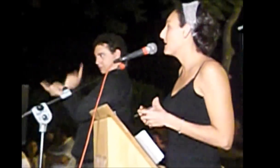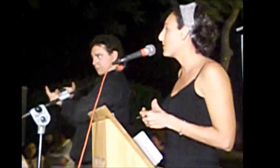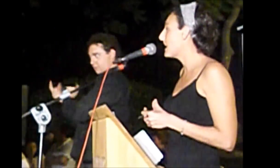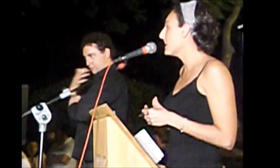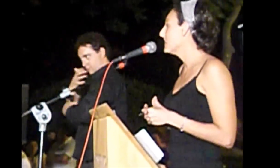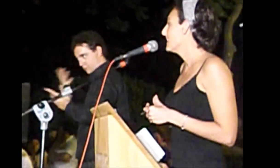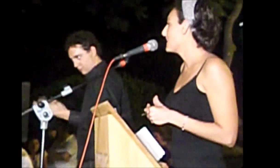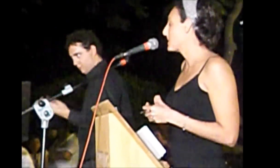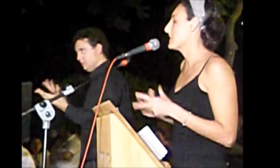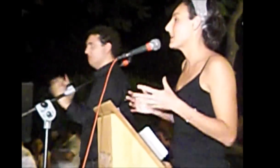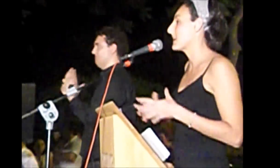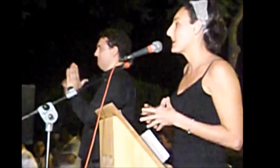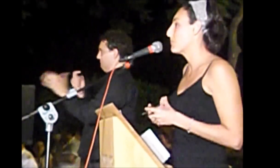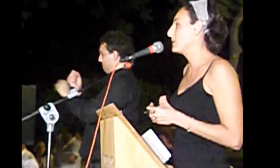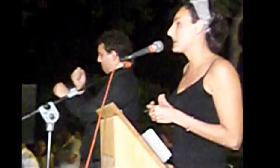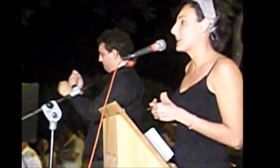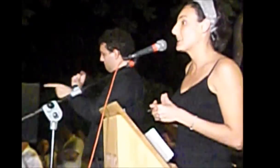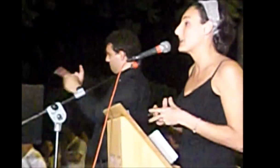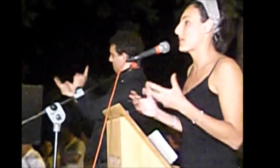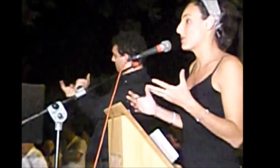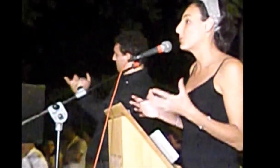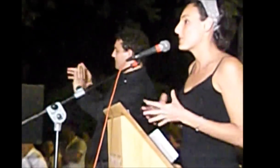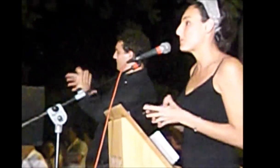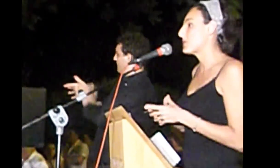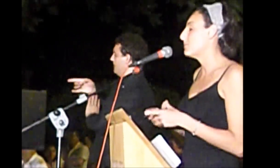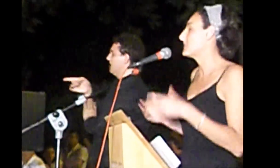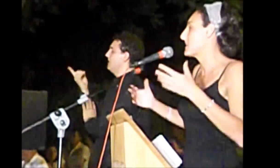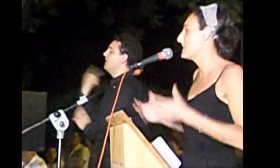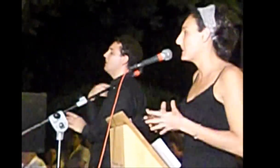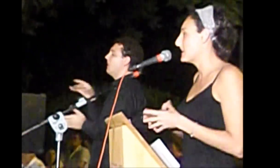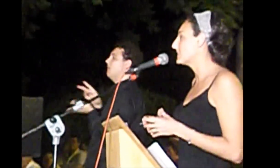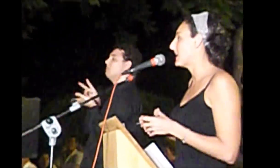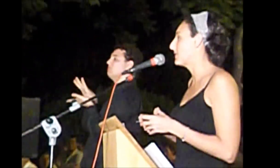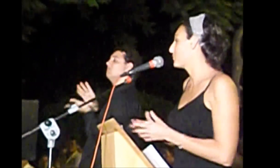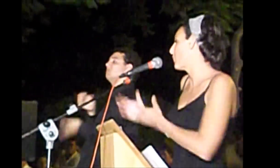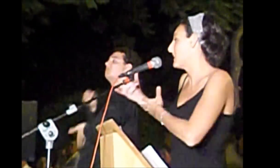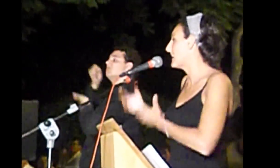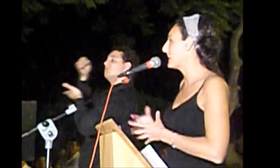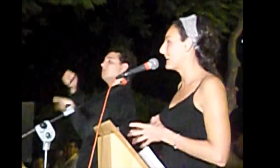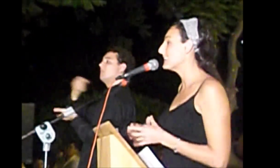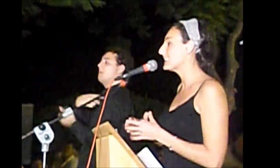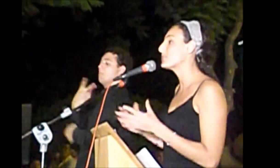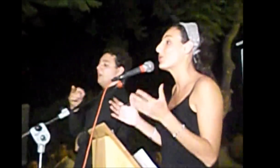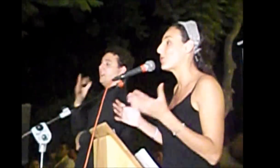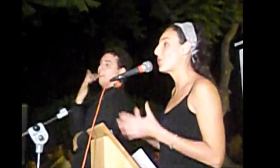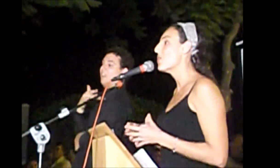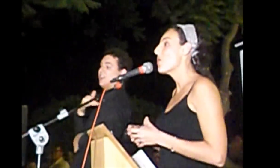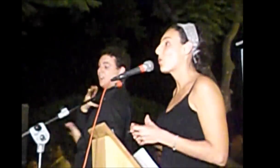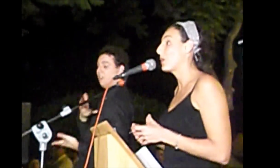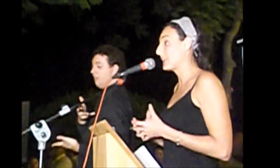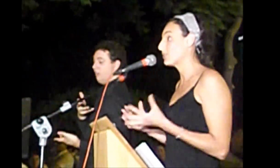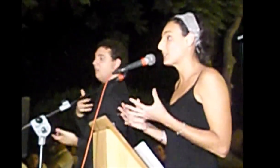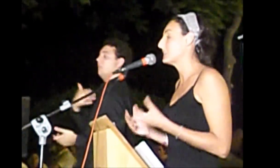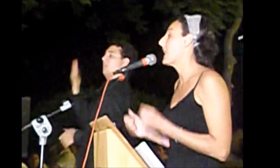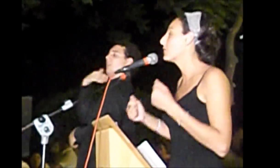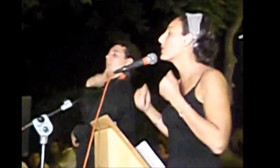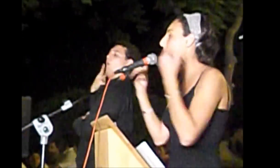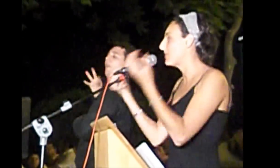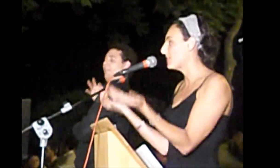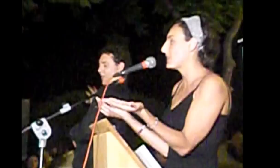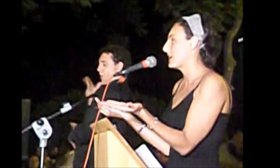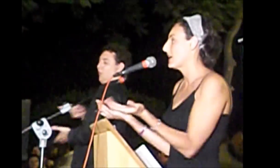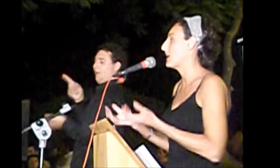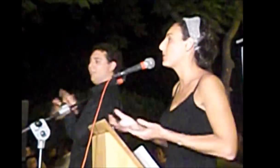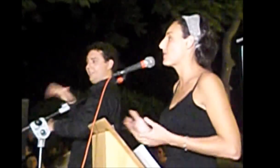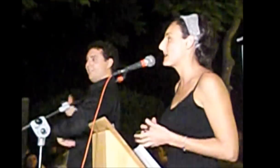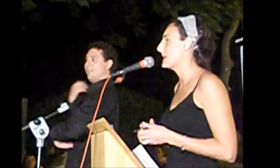cambiar la ley laboral y decide que pues que la indemnización por despido pase de 20 días a los 40 que eran antes o o cualquier cosa así algo